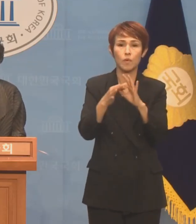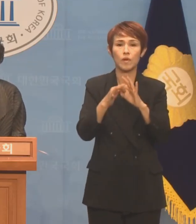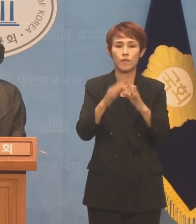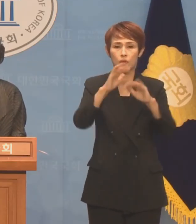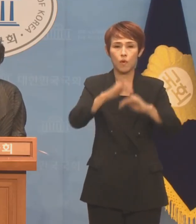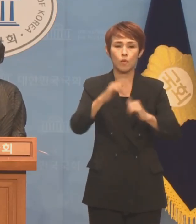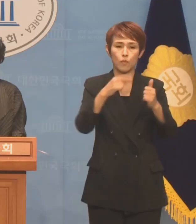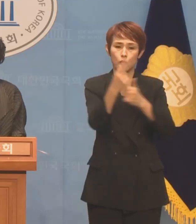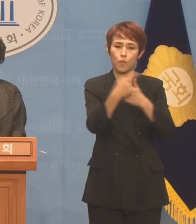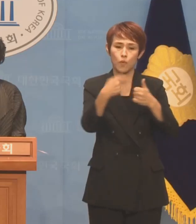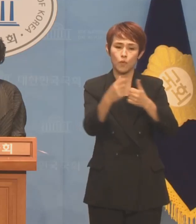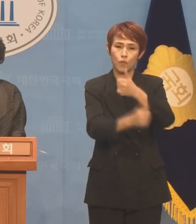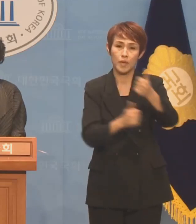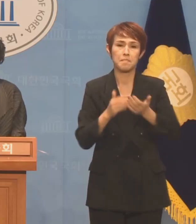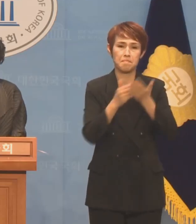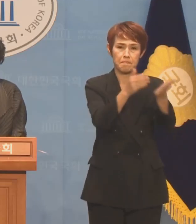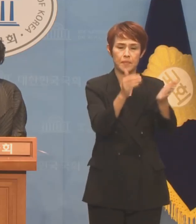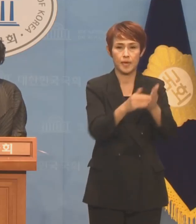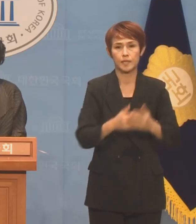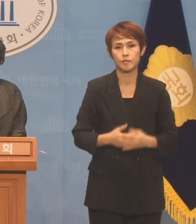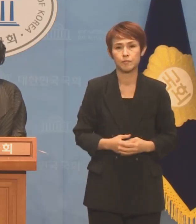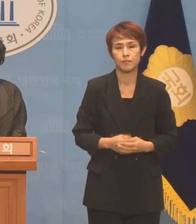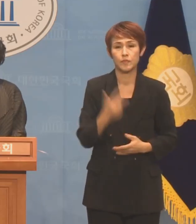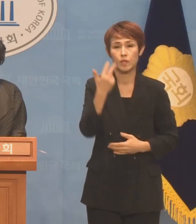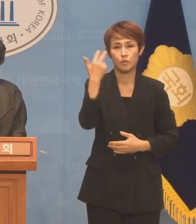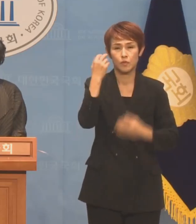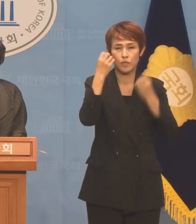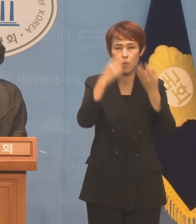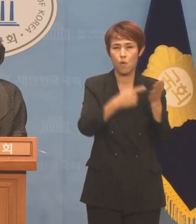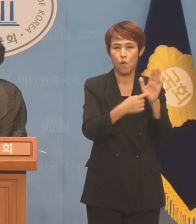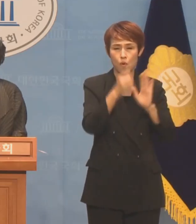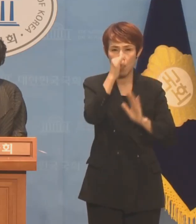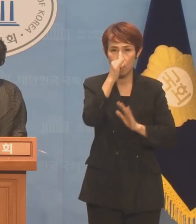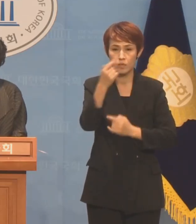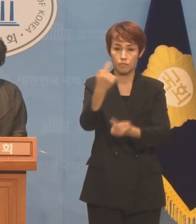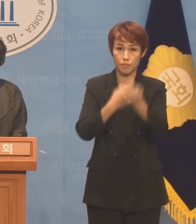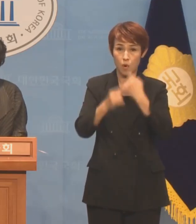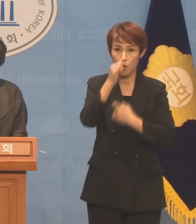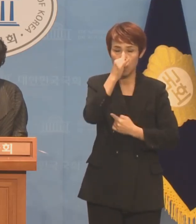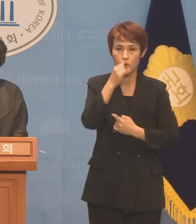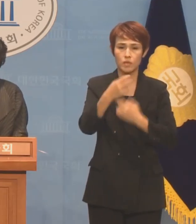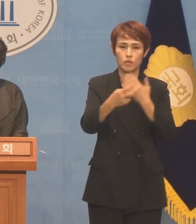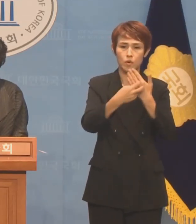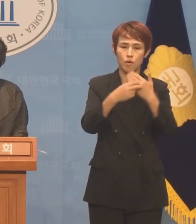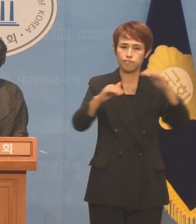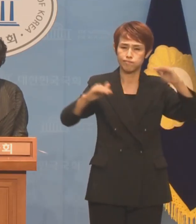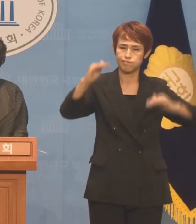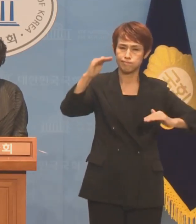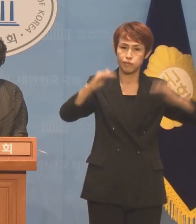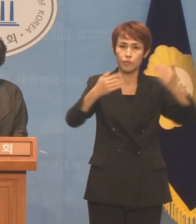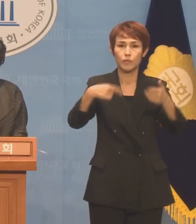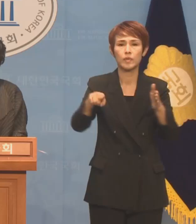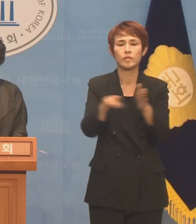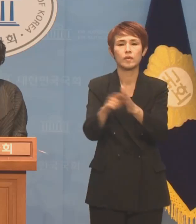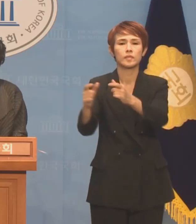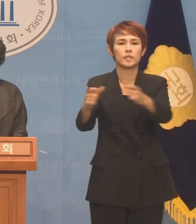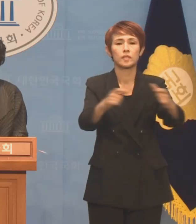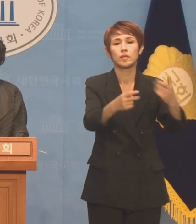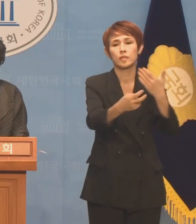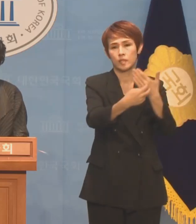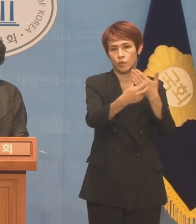교육위원회로 회부되었습니다. 지난주 새롭게 공개된 청원은 의료 격차 해소를 위한